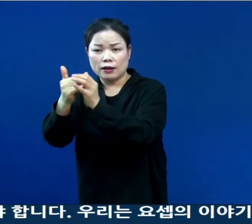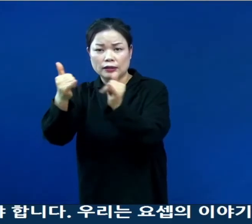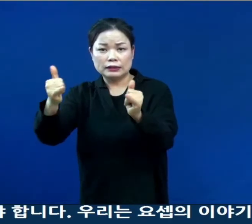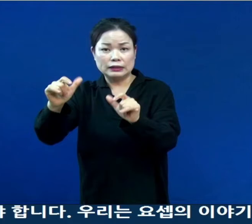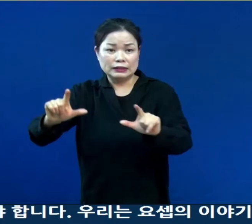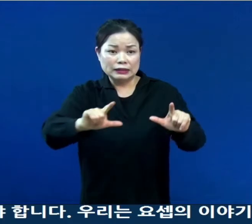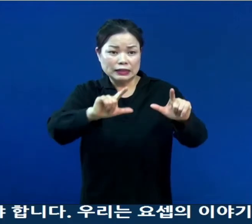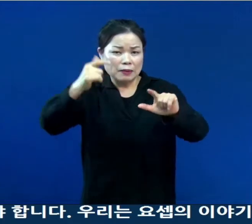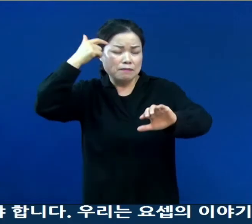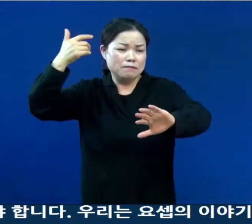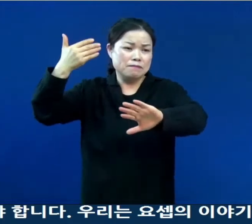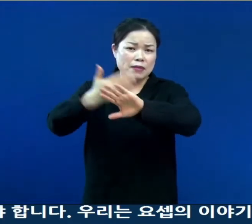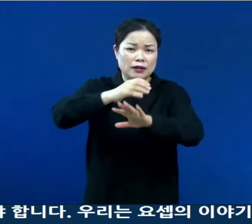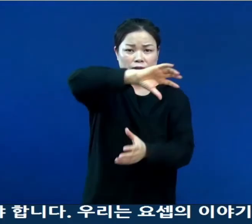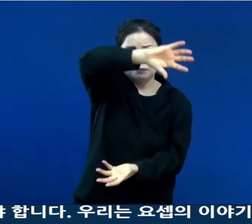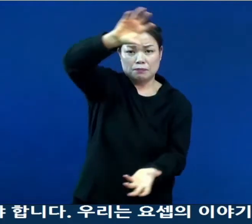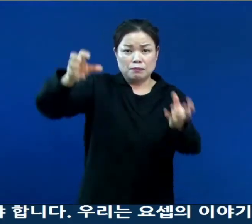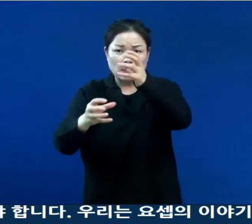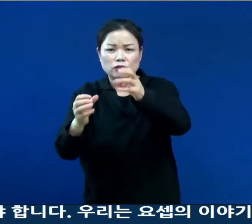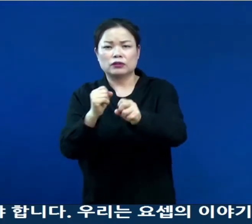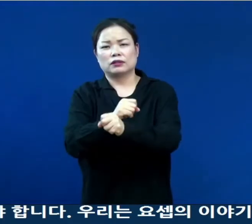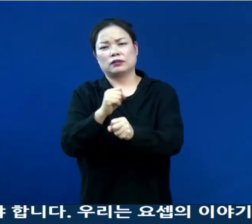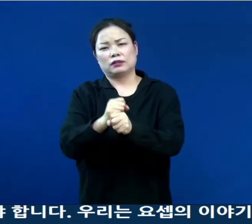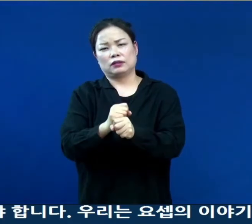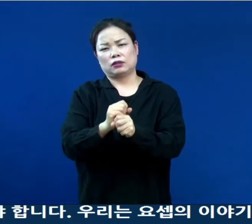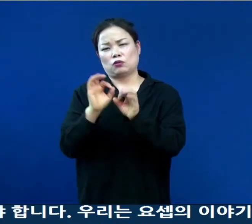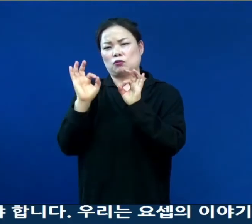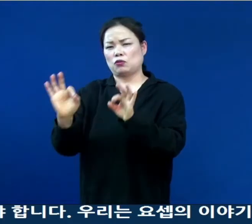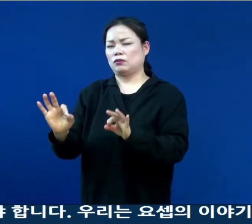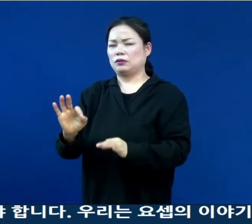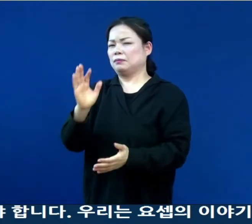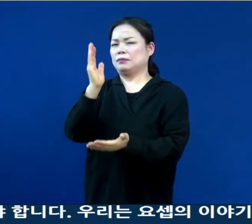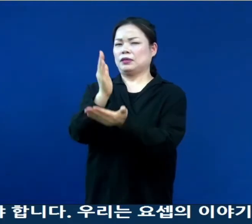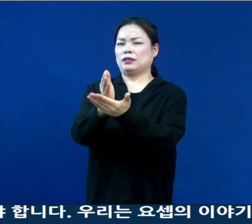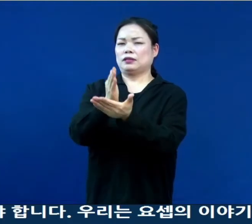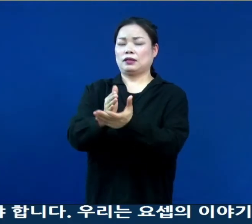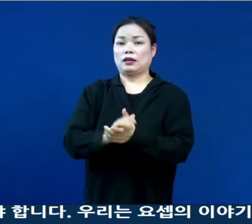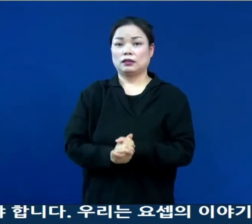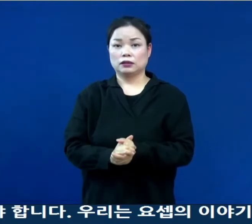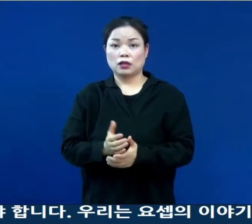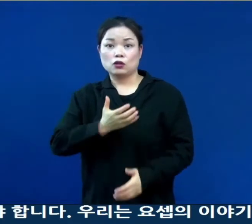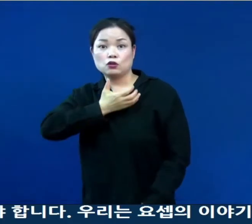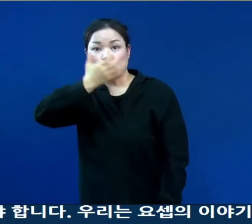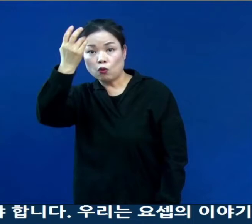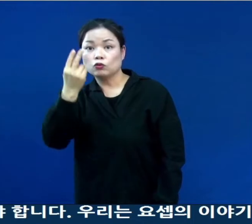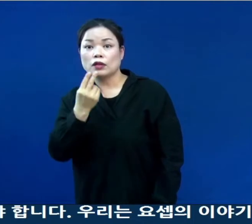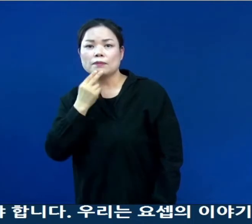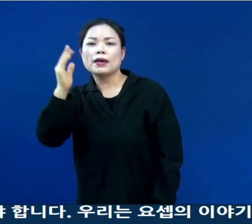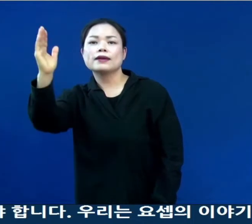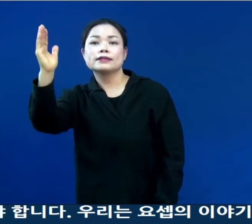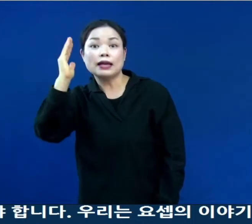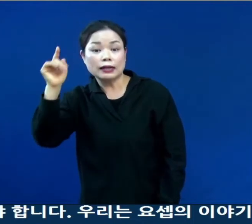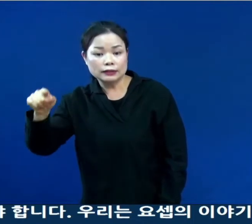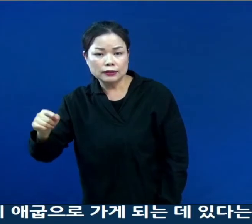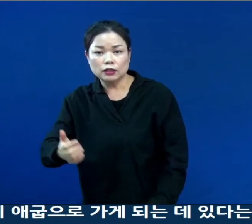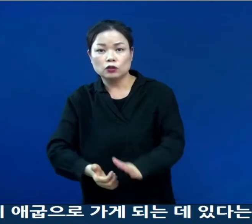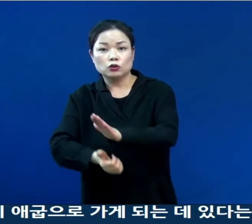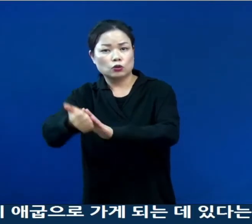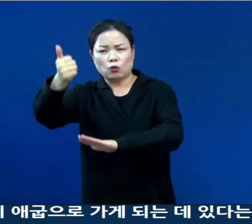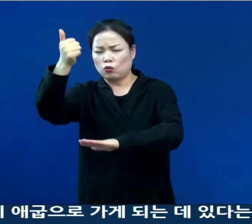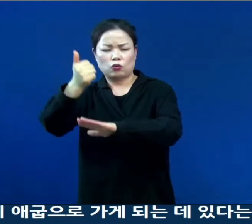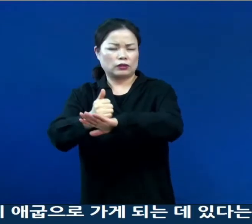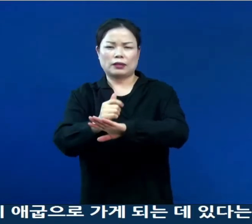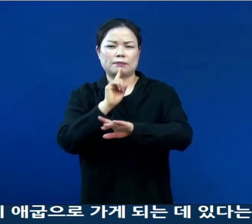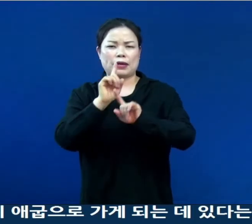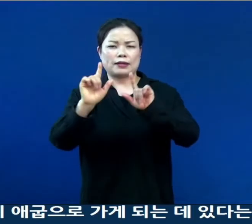역전 드라마 사이다 같은 이야기로 보아서는 안 된다는 것이죠. 이 요셉의 이야기는 요셉의 성공담이